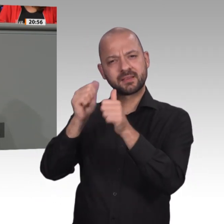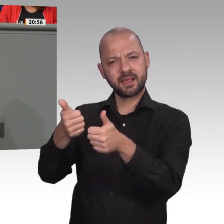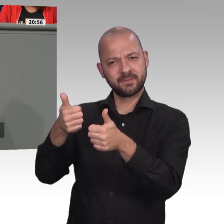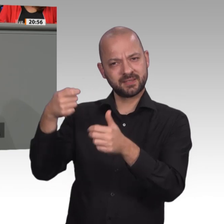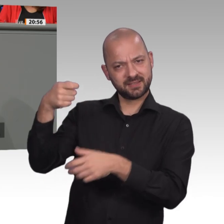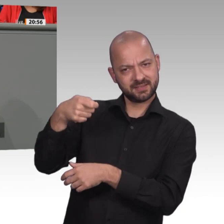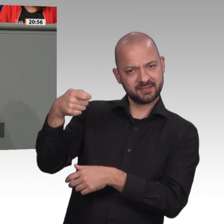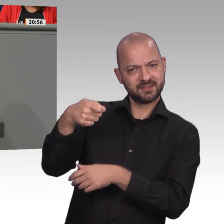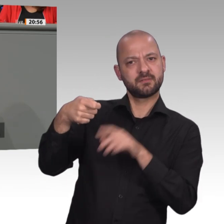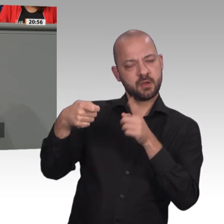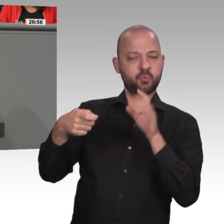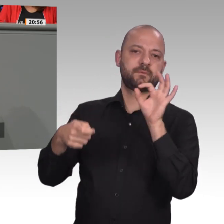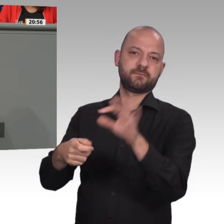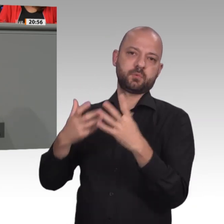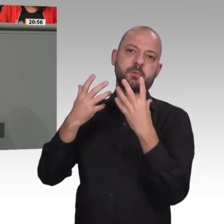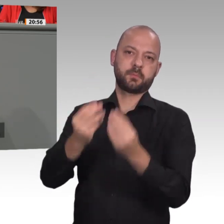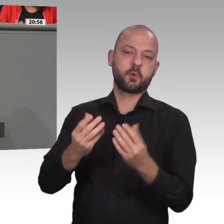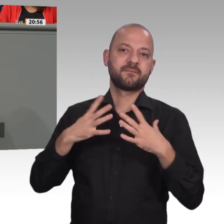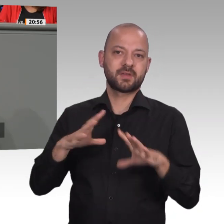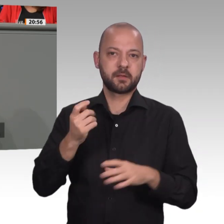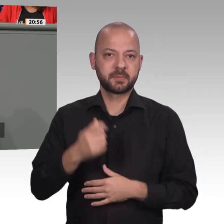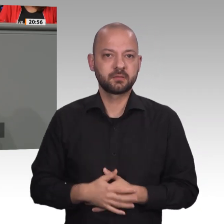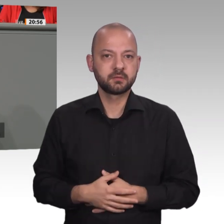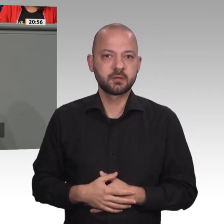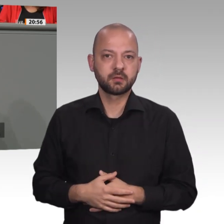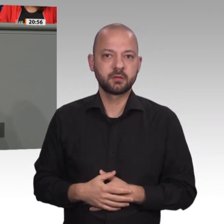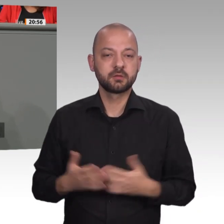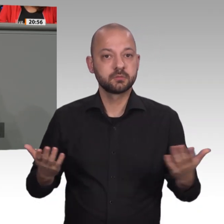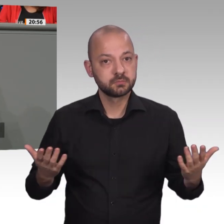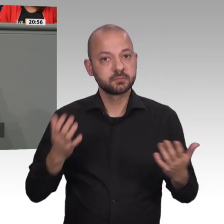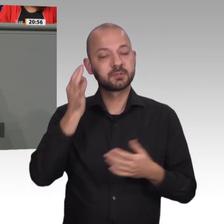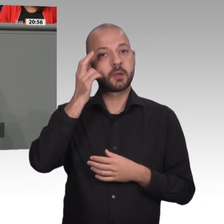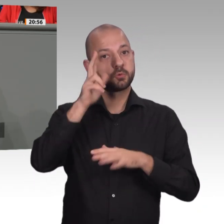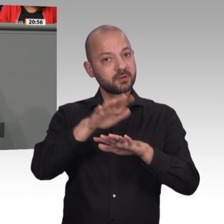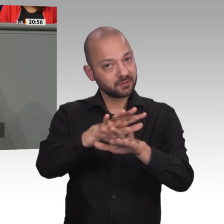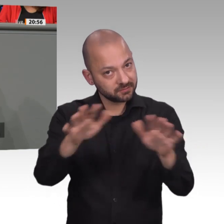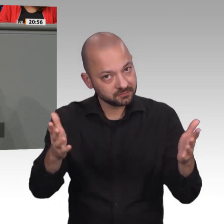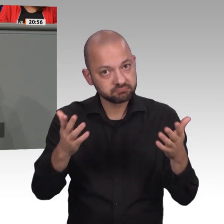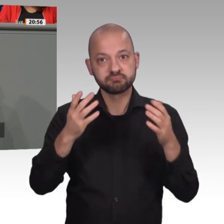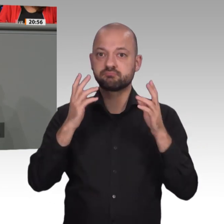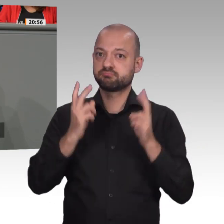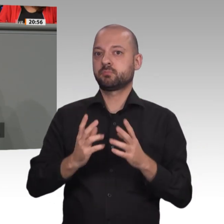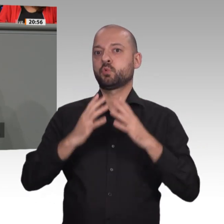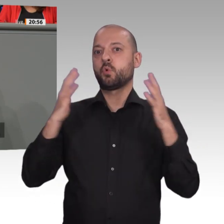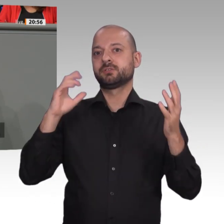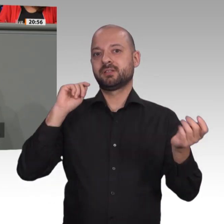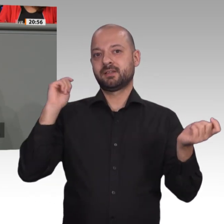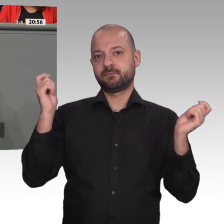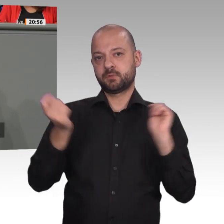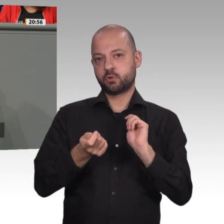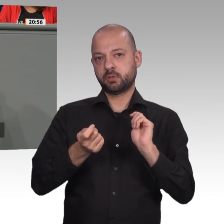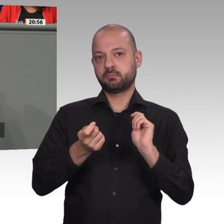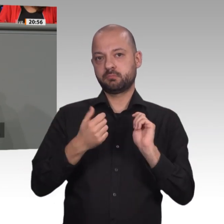zum kommenden Jahr, zum 1. Januar, auch weitere wesentliche Verbesserungen bei der Einkommens- und Vermögensanrechnung in der Eingliederungshilfe in Kraft